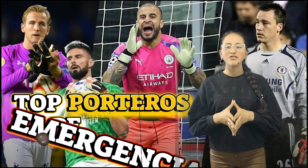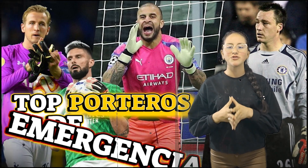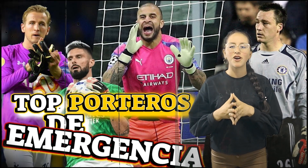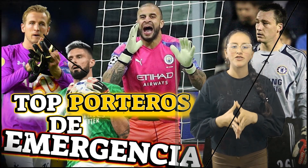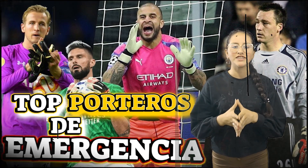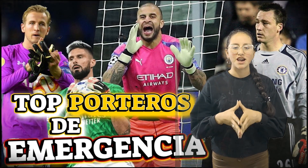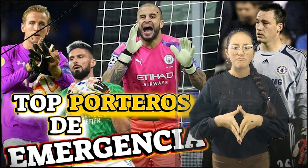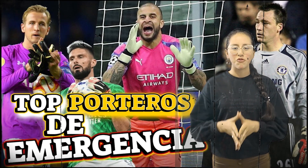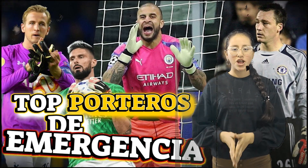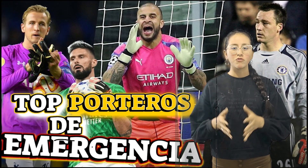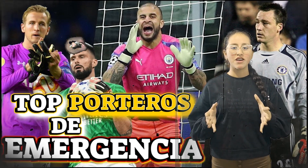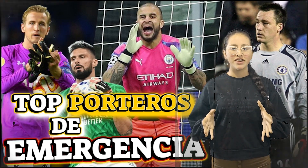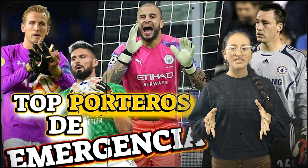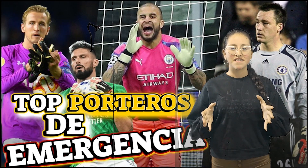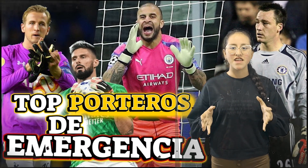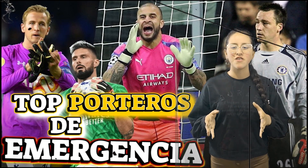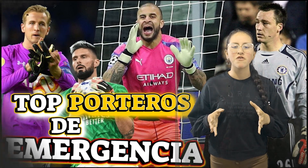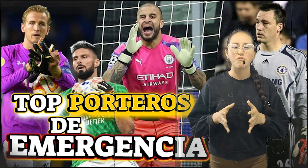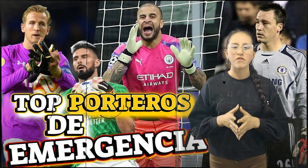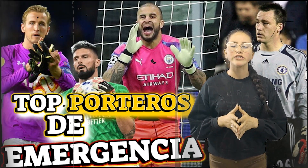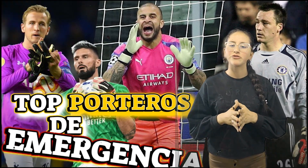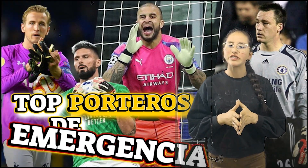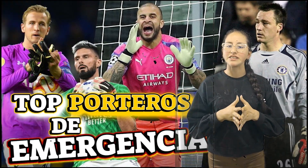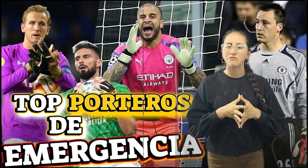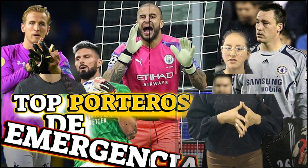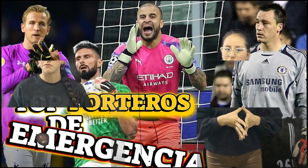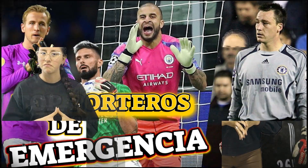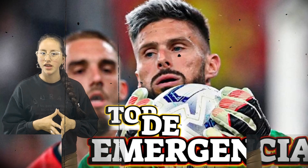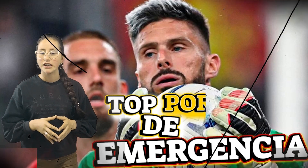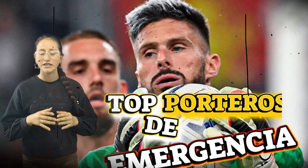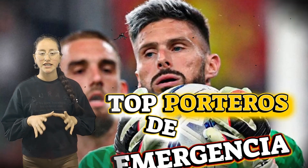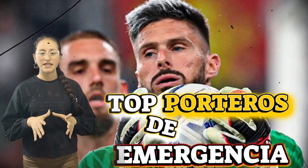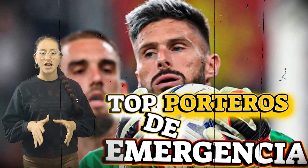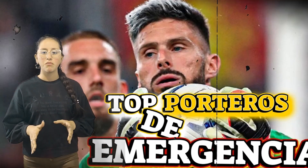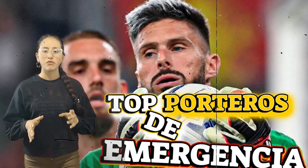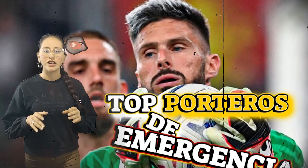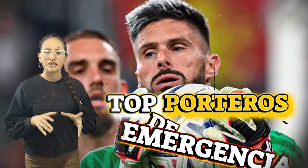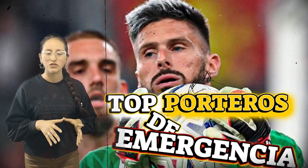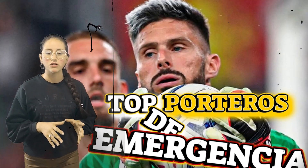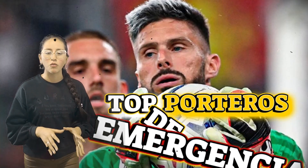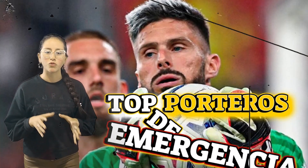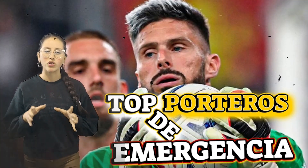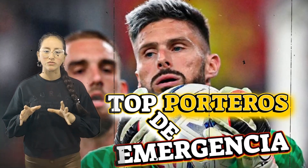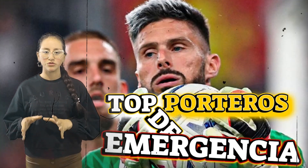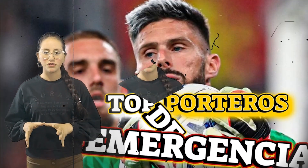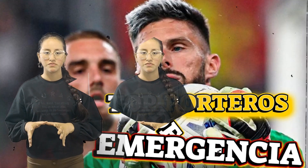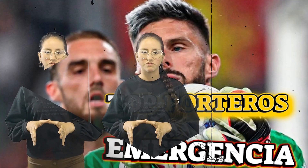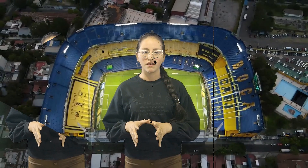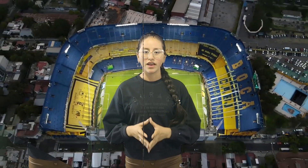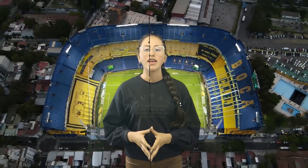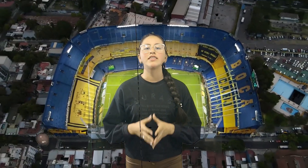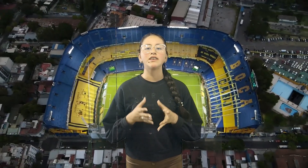Han sido varios los jugadores de campo que alguna vez se han tenido que poner los guantes de portero, ya sea por una lesión o por una